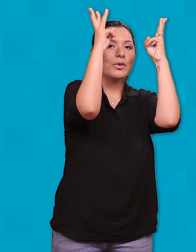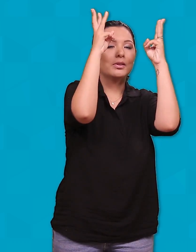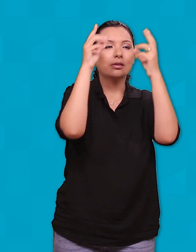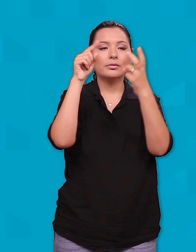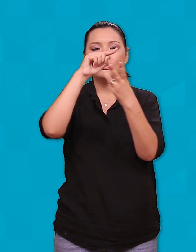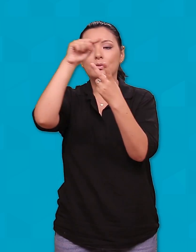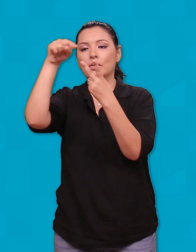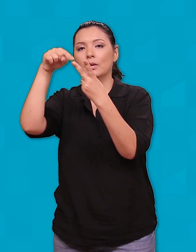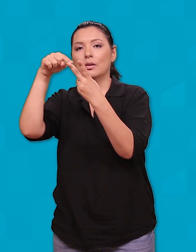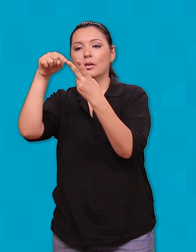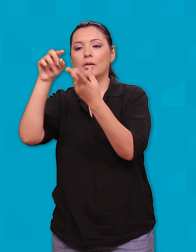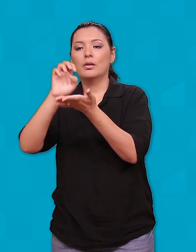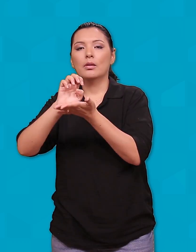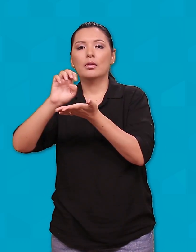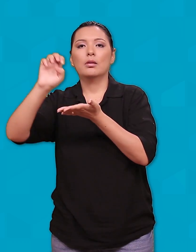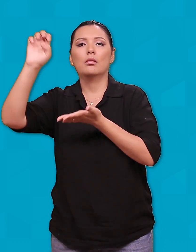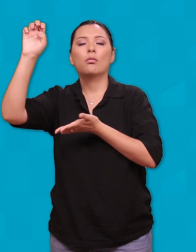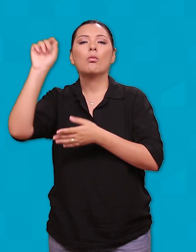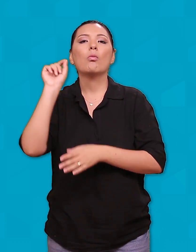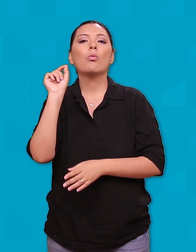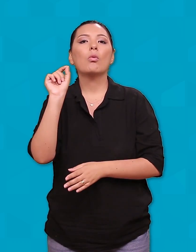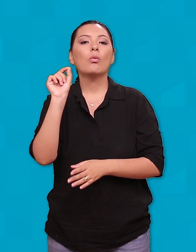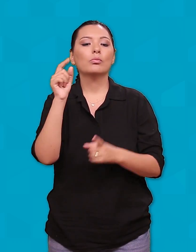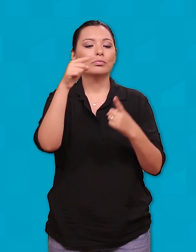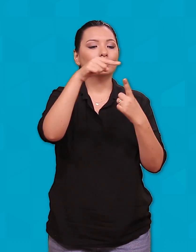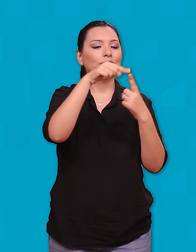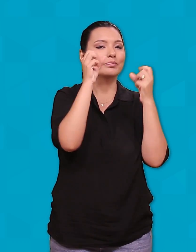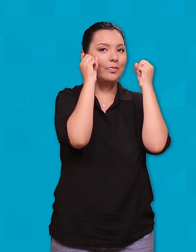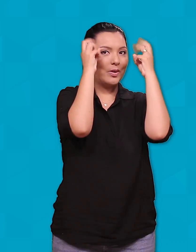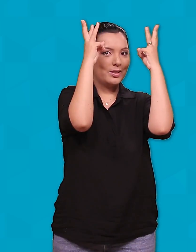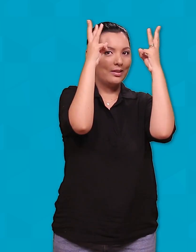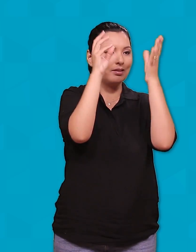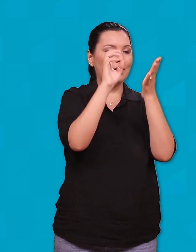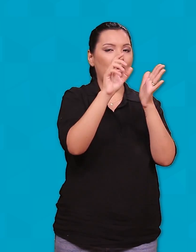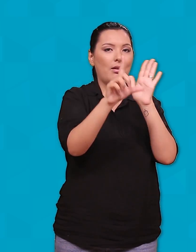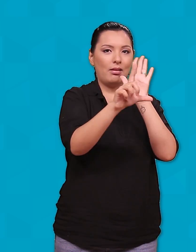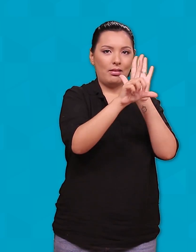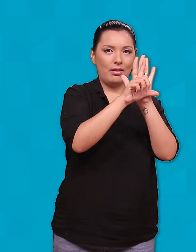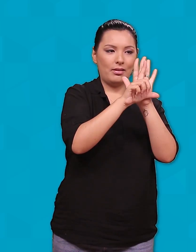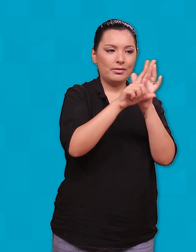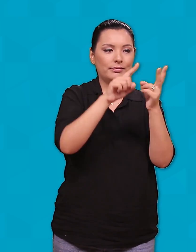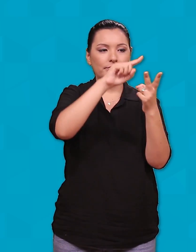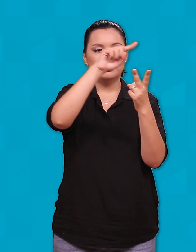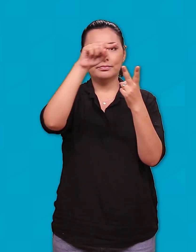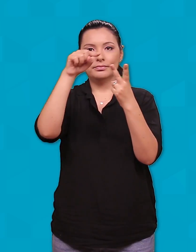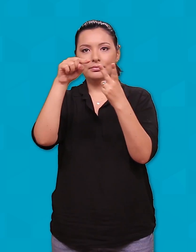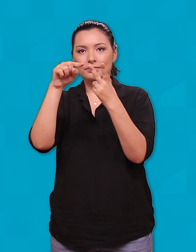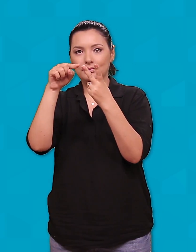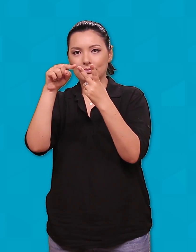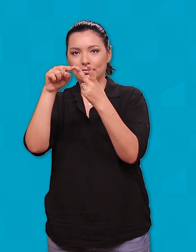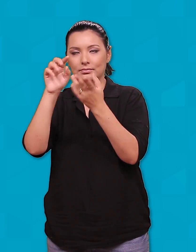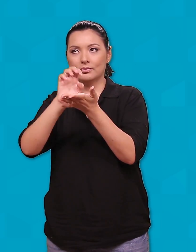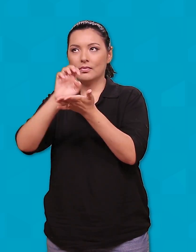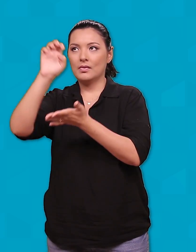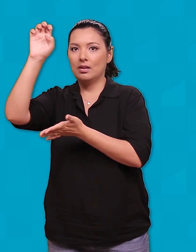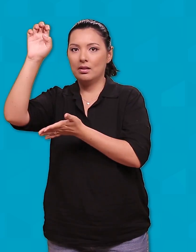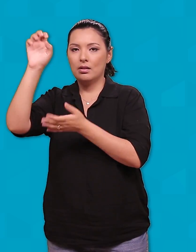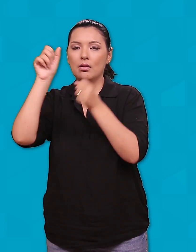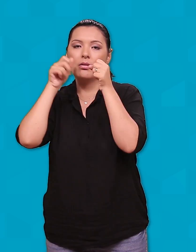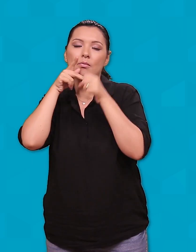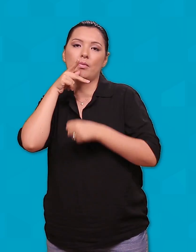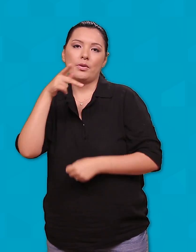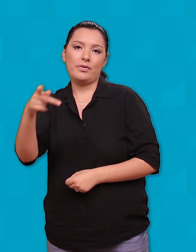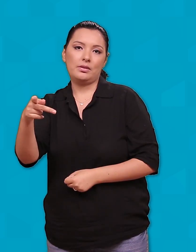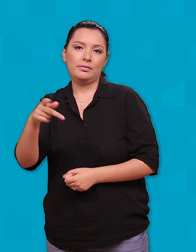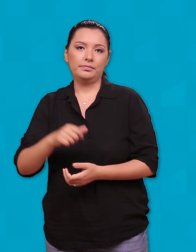Elias, representando a lei e os profetas. A voz de Deus, que é ouvida,